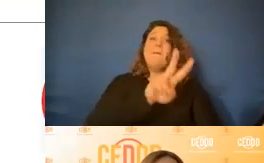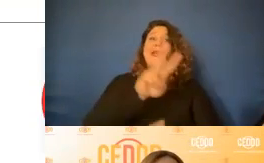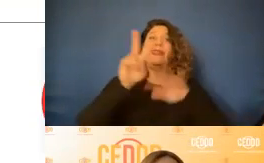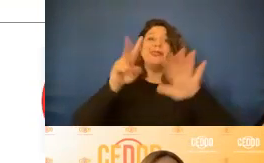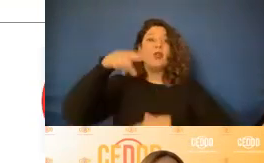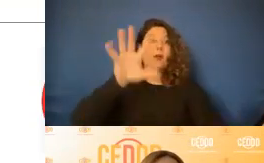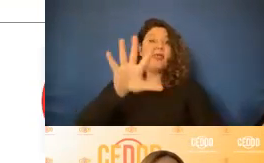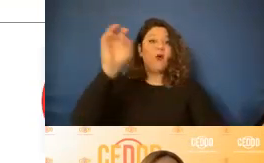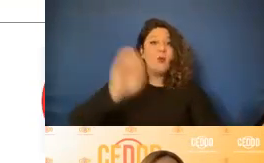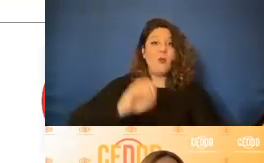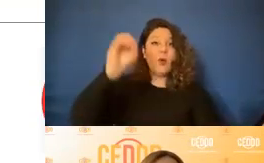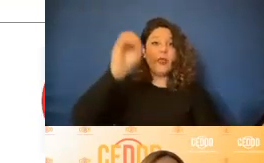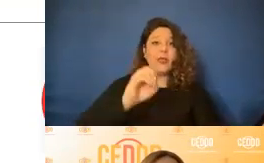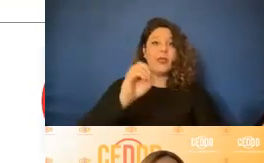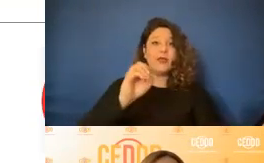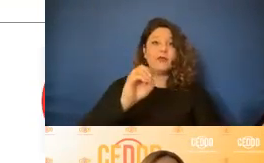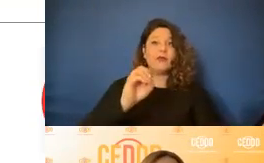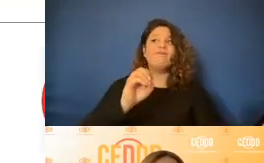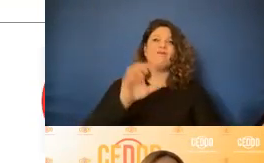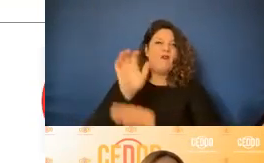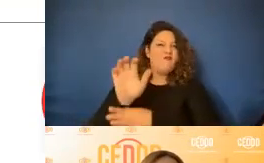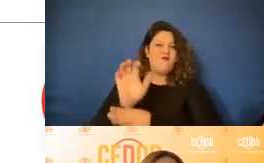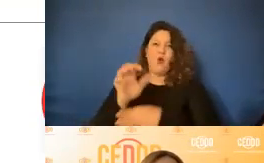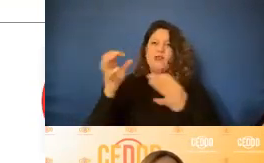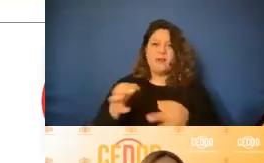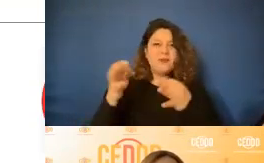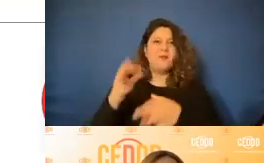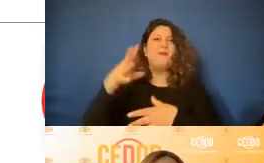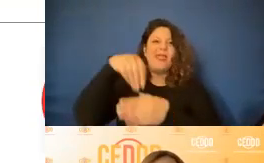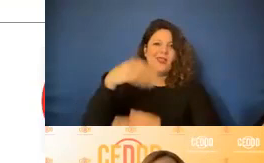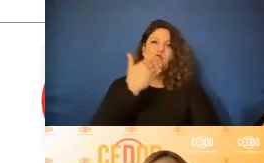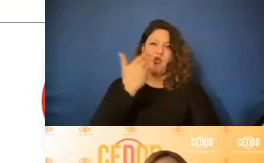27,5% es objeto de burlas constantes en el centro.